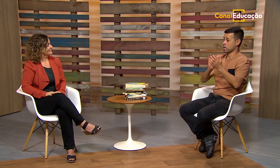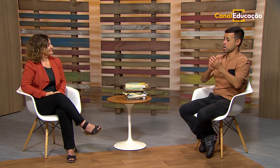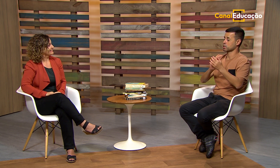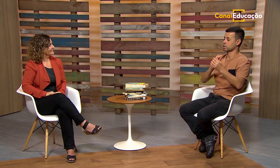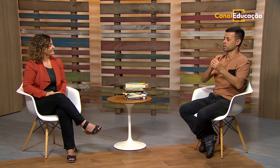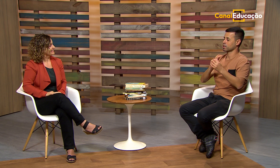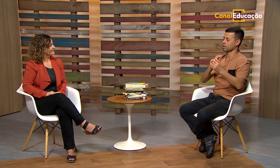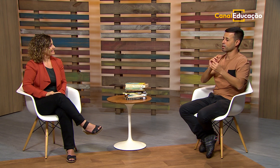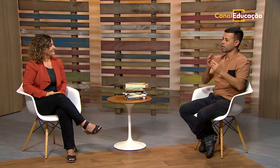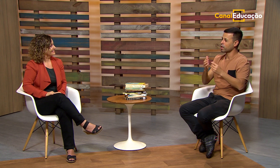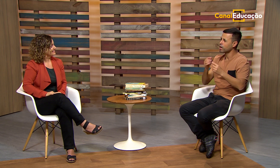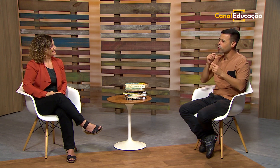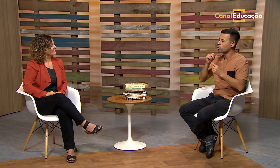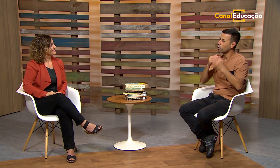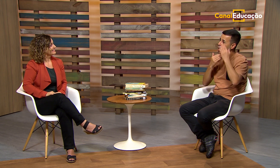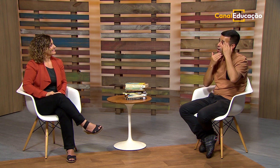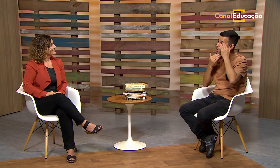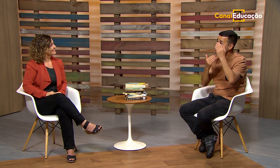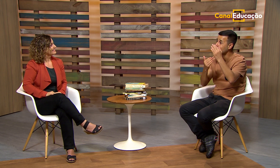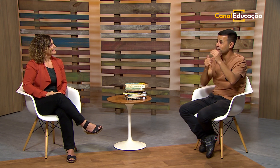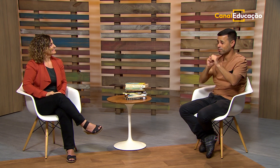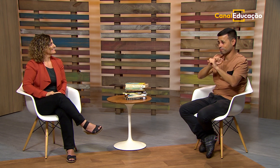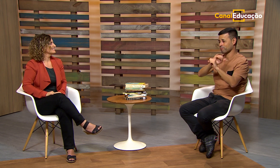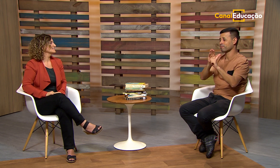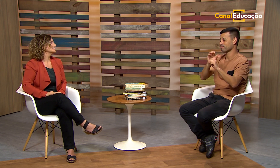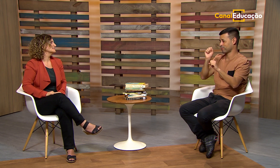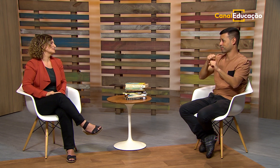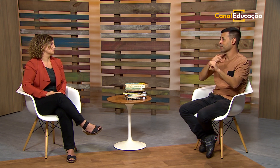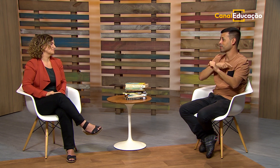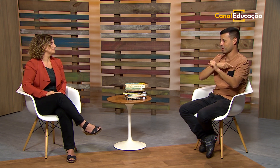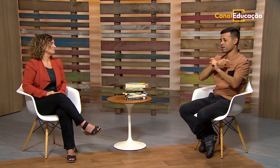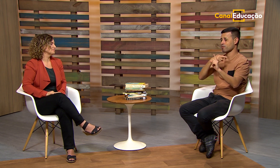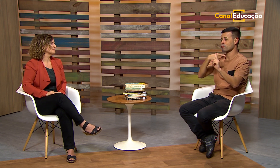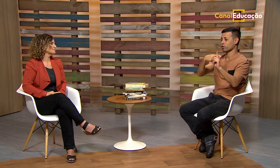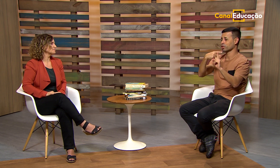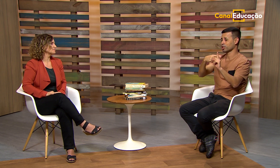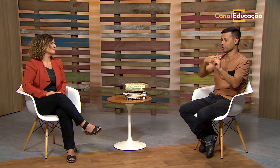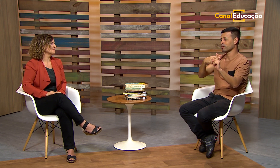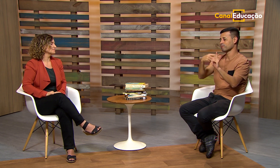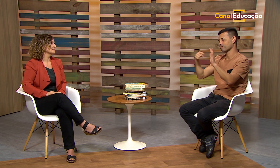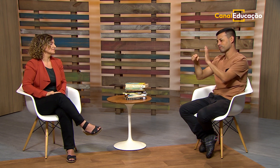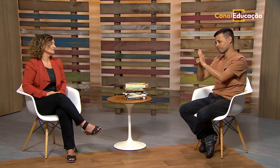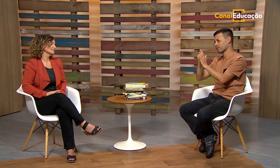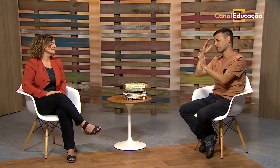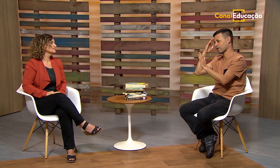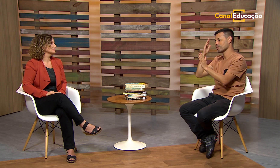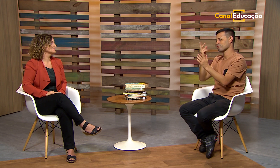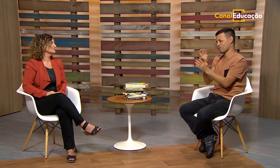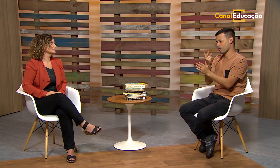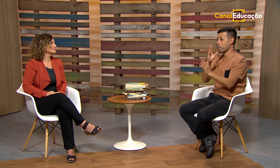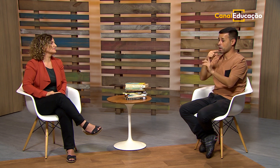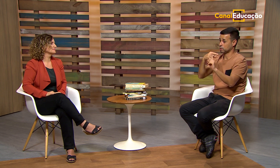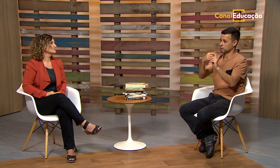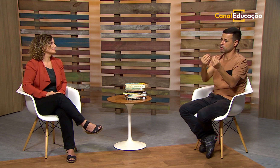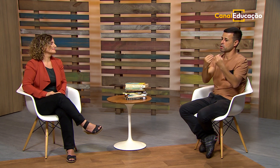Sobre a pandemia, eu pude extrair dela essa capacidade de me desenvolver e evoluir no